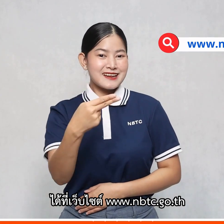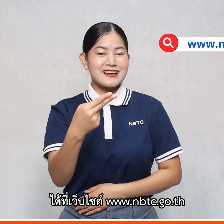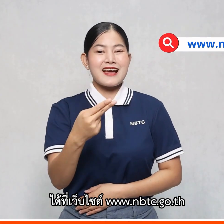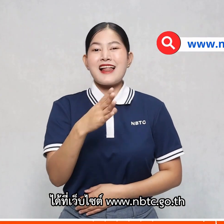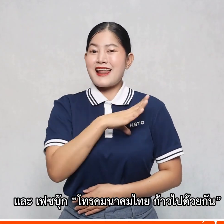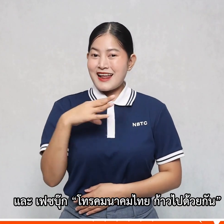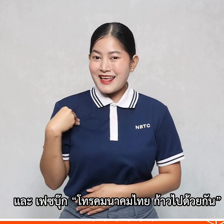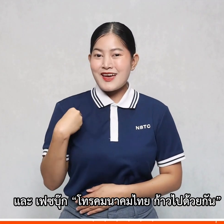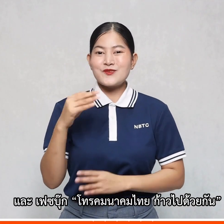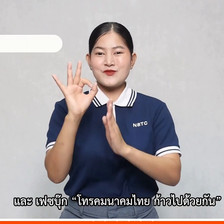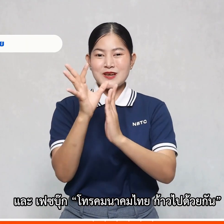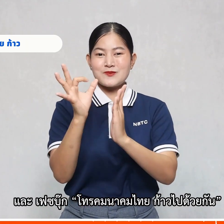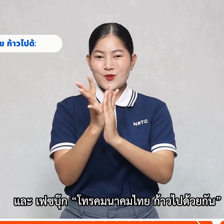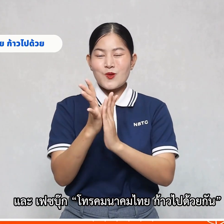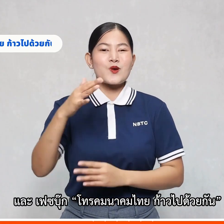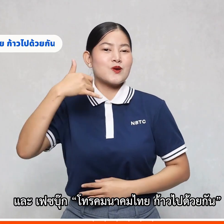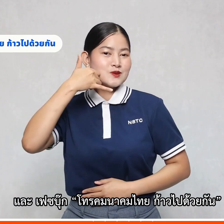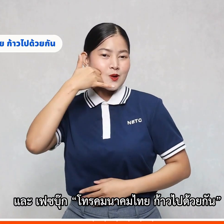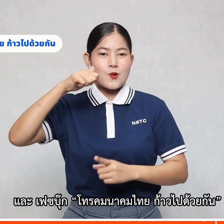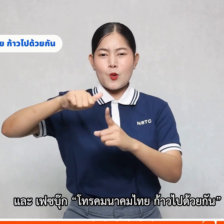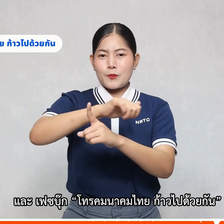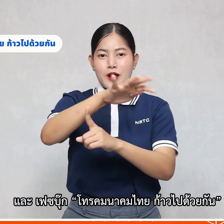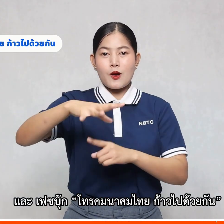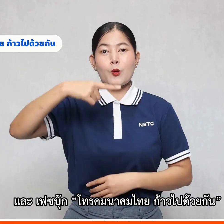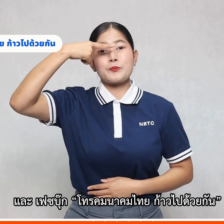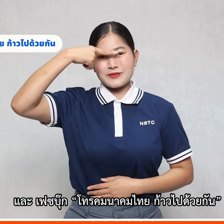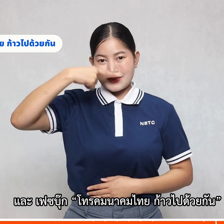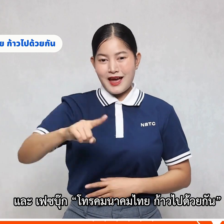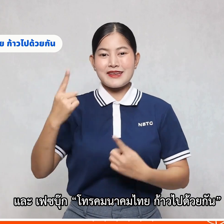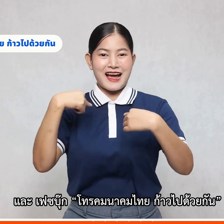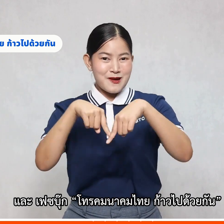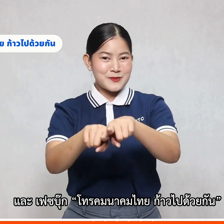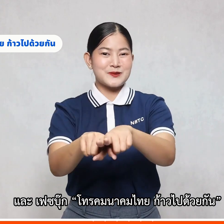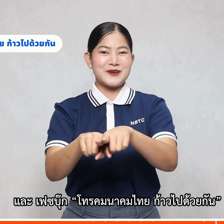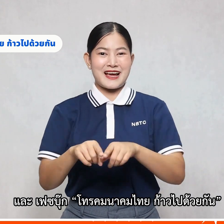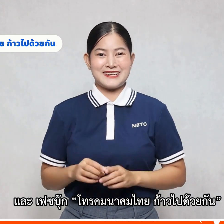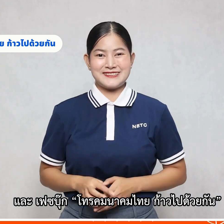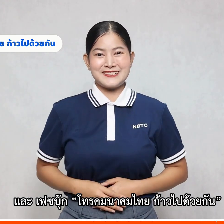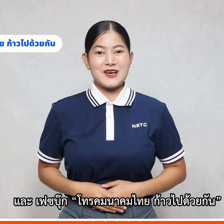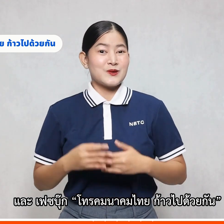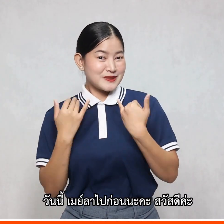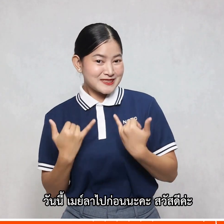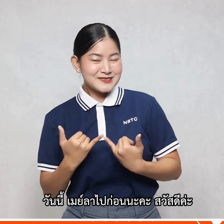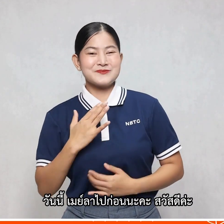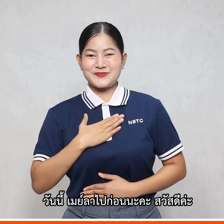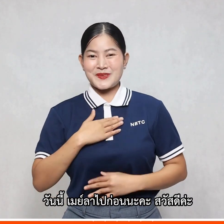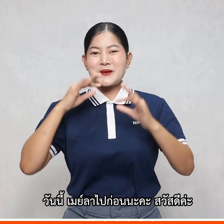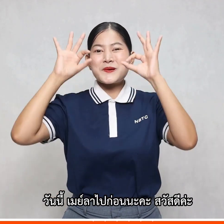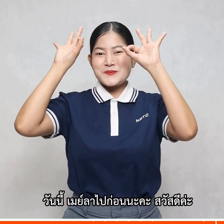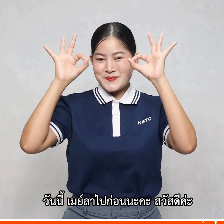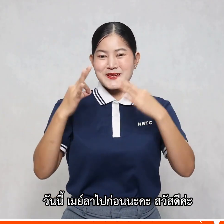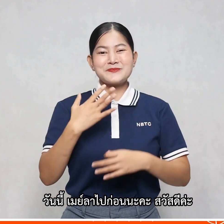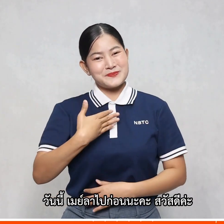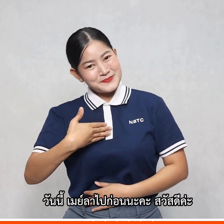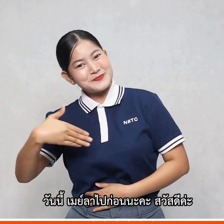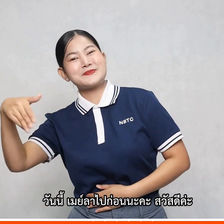และ Facebookโทรคมนาคมไทยก้าวไปด้วยกันวันนี้เมลาไปก่อนนะ